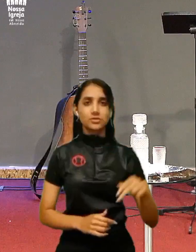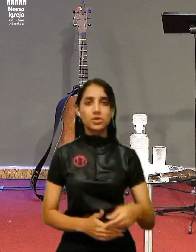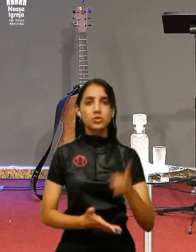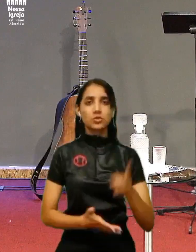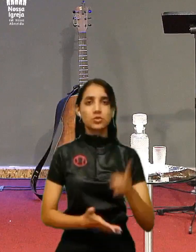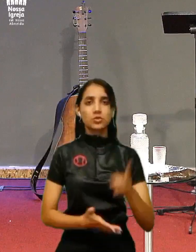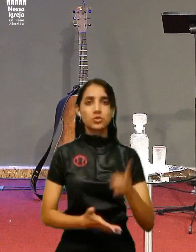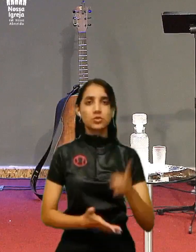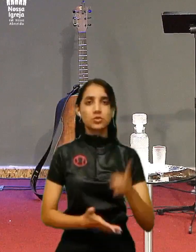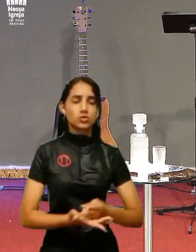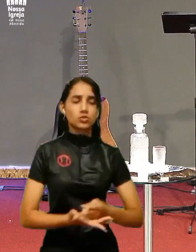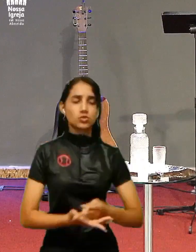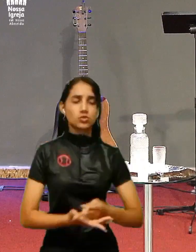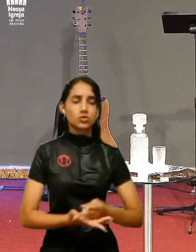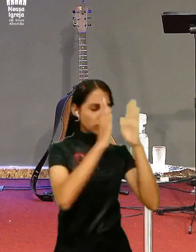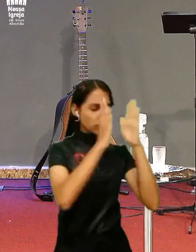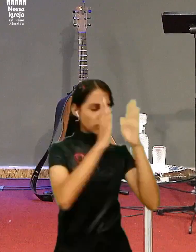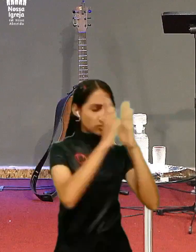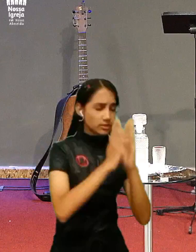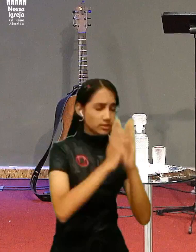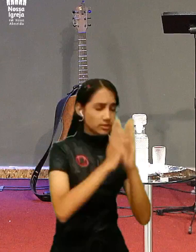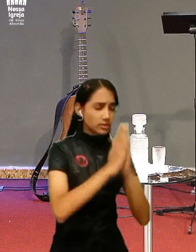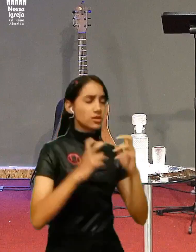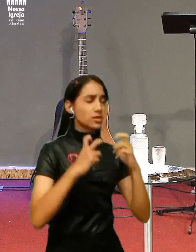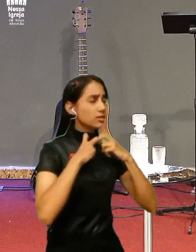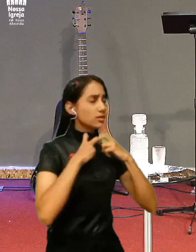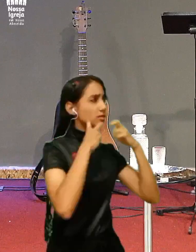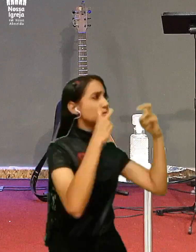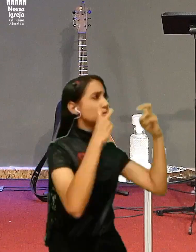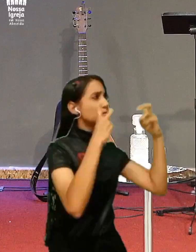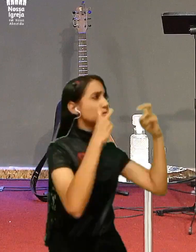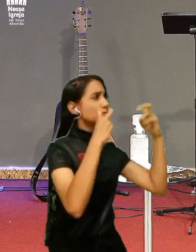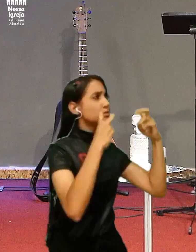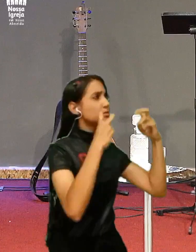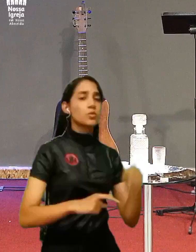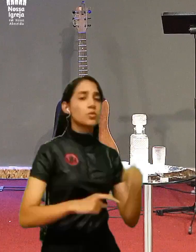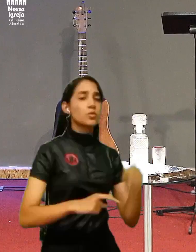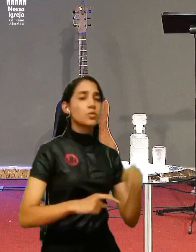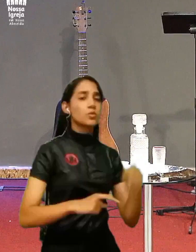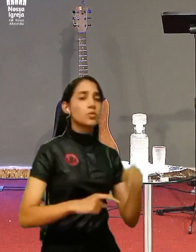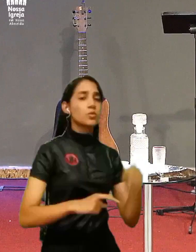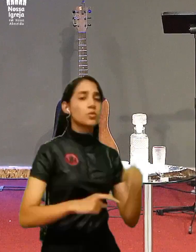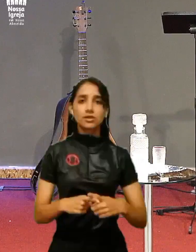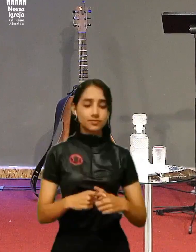ajoelha, ele levanta as mãos e ele continua clamando a Deus, porque o seu irmão está morto.